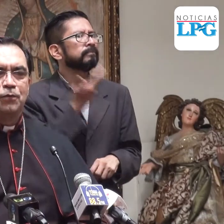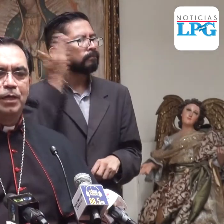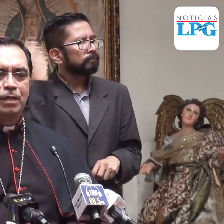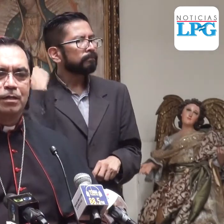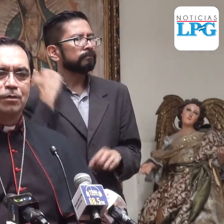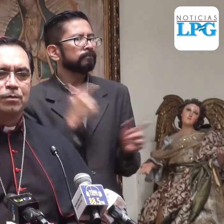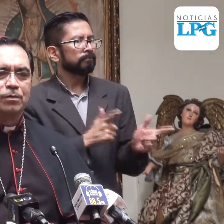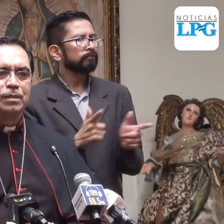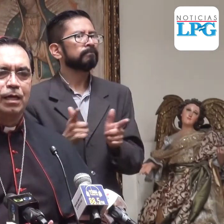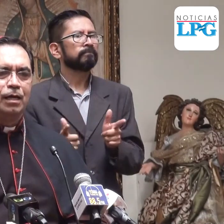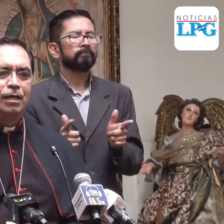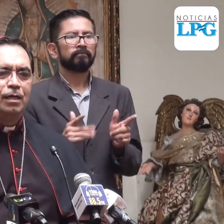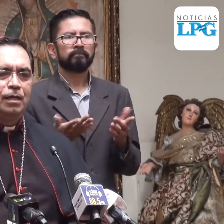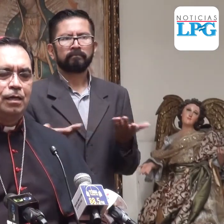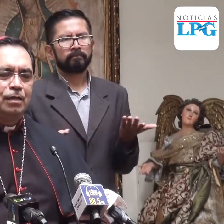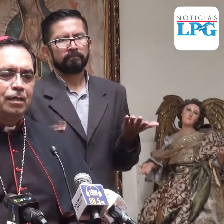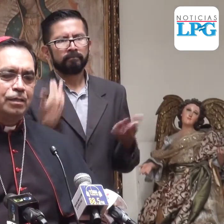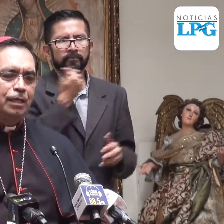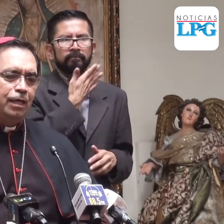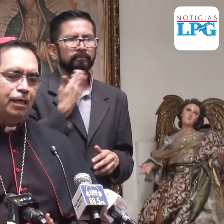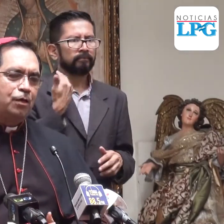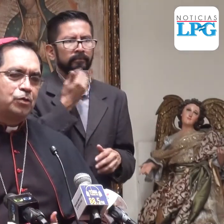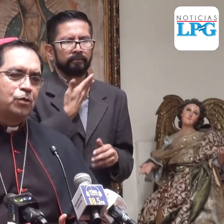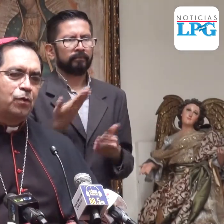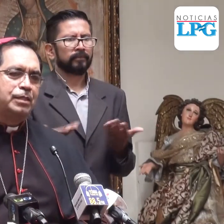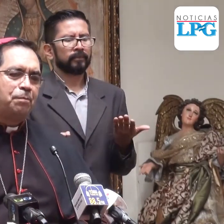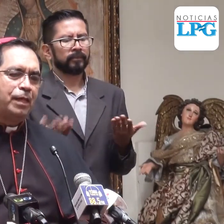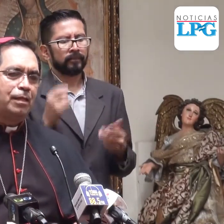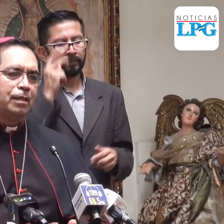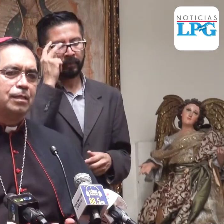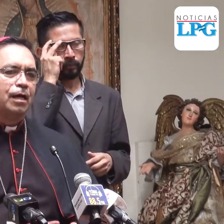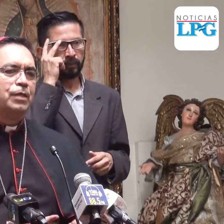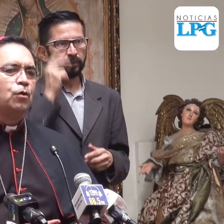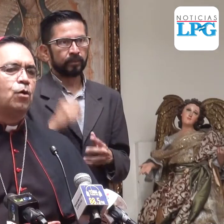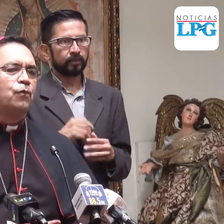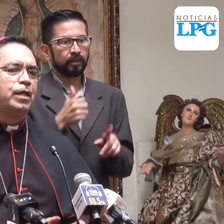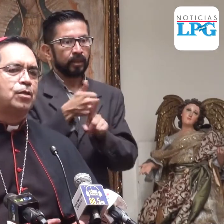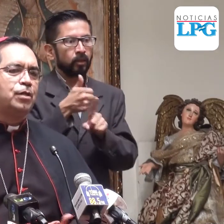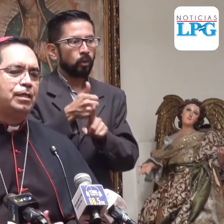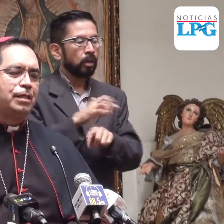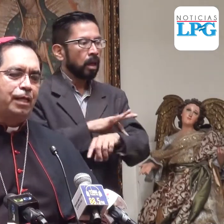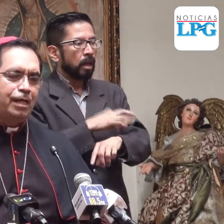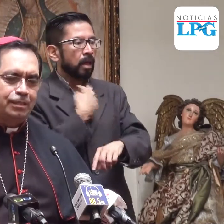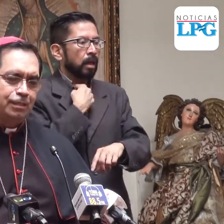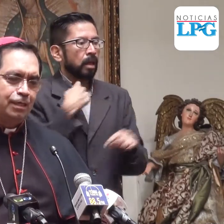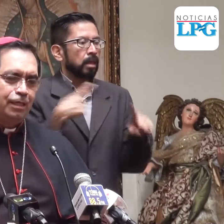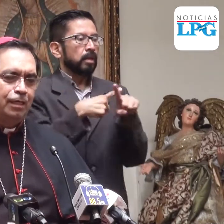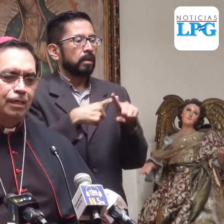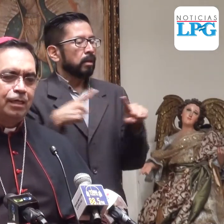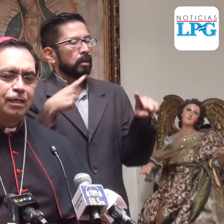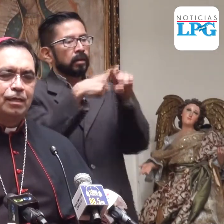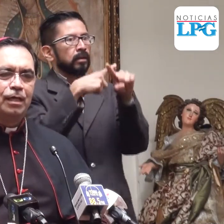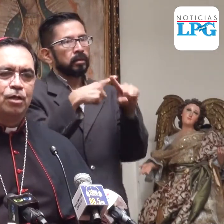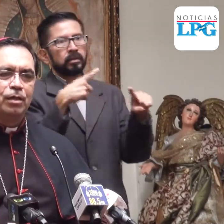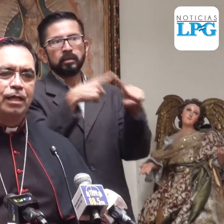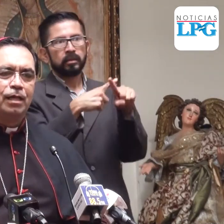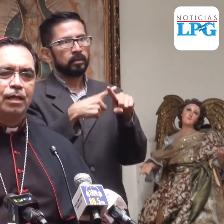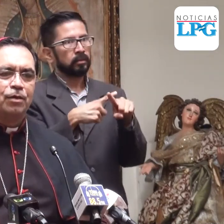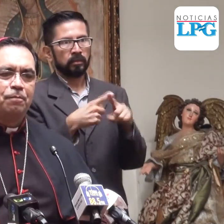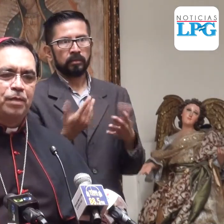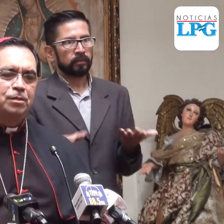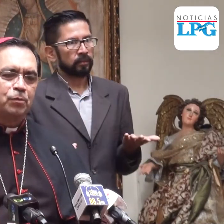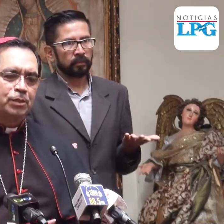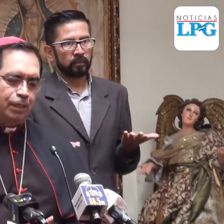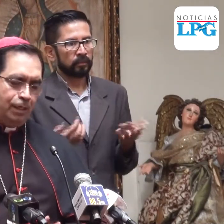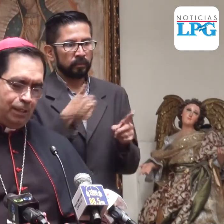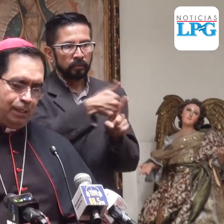del conflicto, o sea, serían ellos juez y parte, habría un conflicto de interés en los